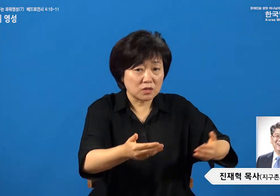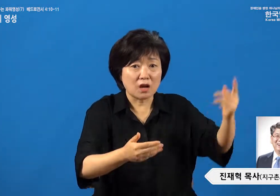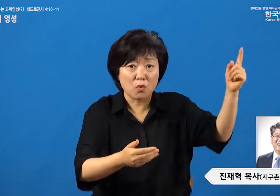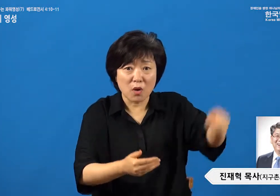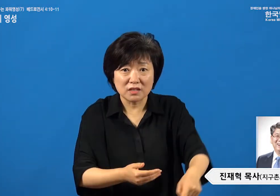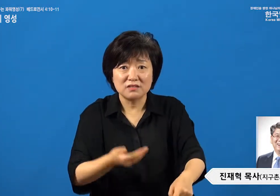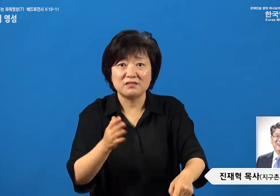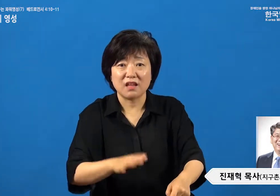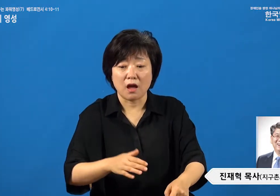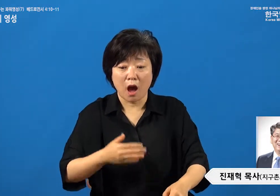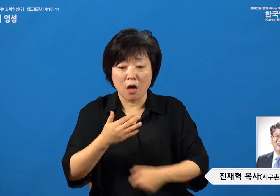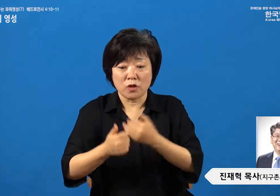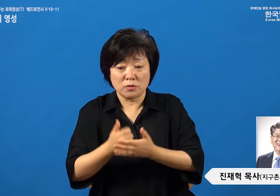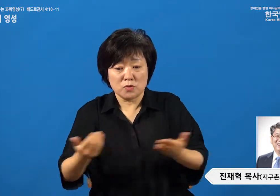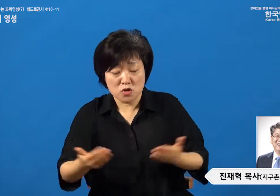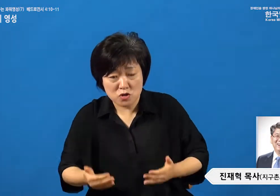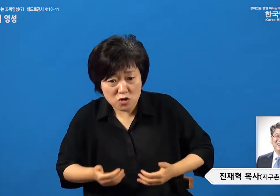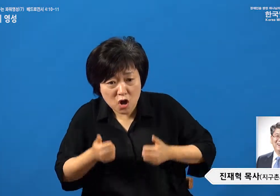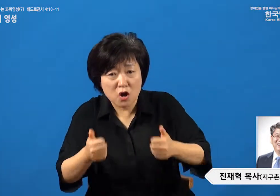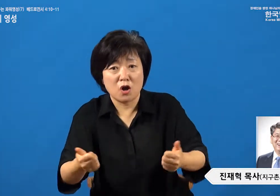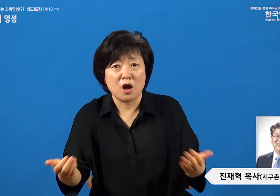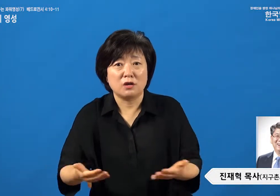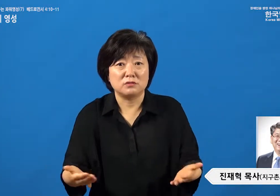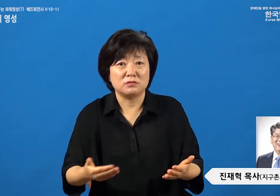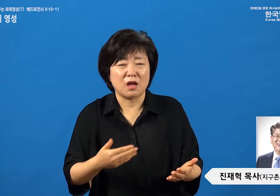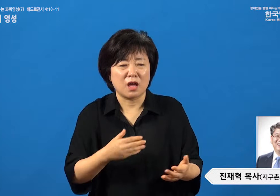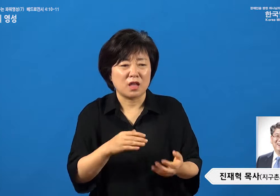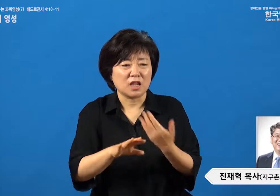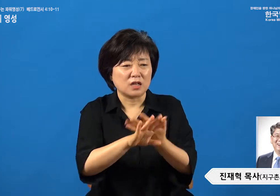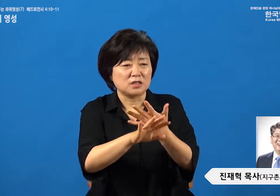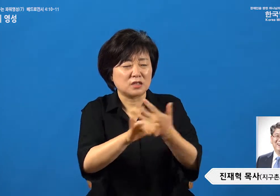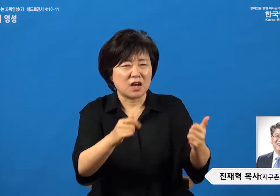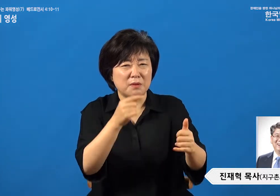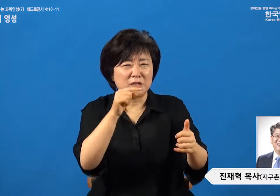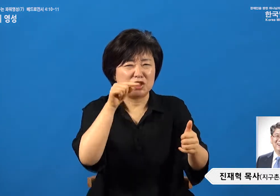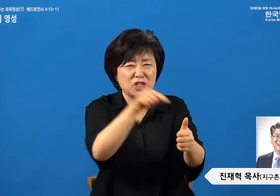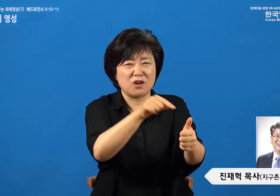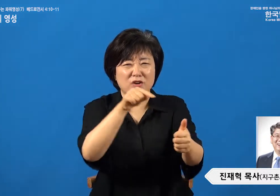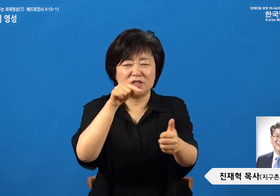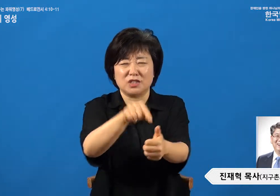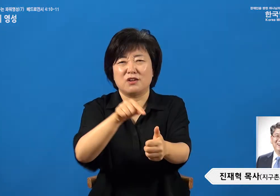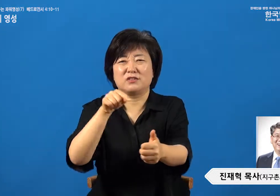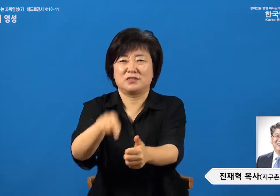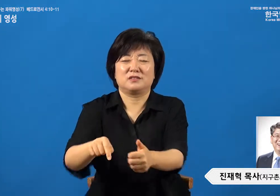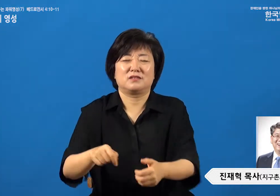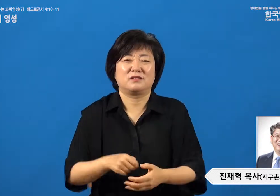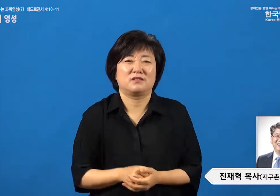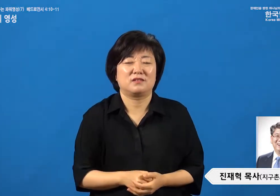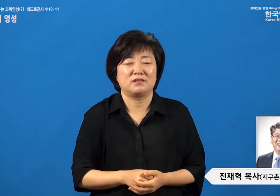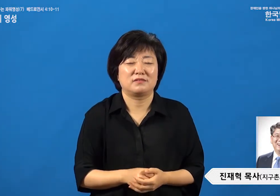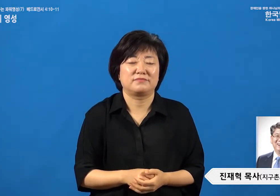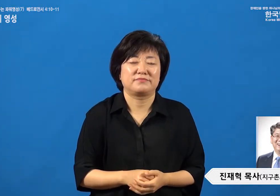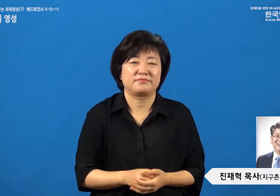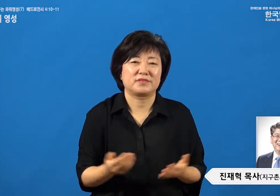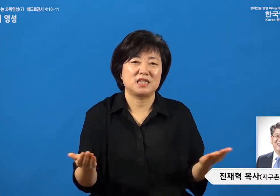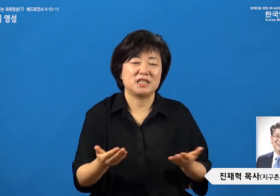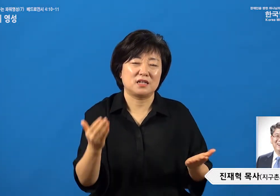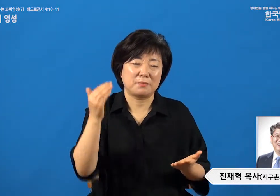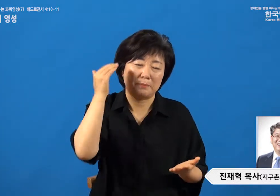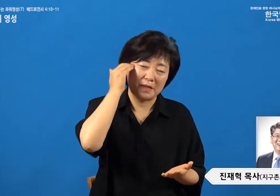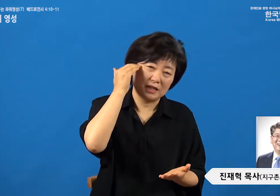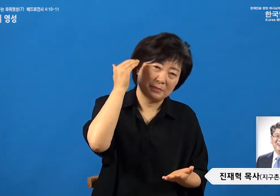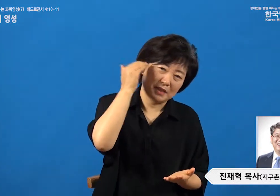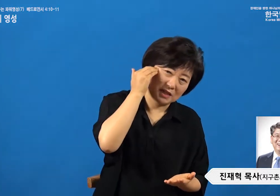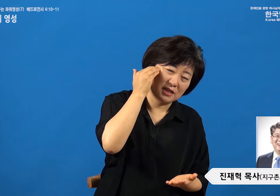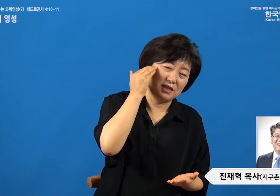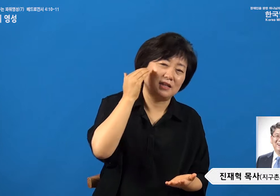받고, 하나님이 일한다고 한다면서 정말 하나님이 우리 삶 가운데 일하게 못하시게 하는 일들을